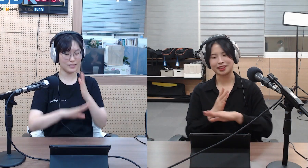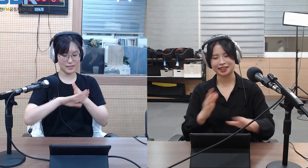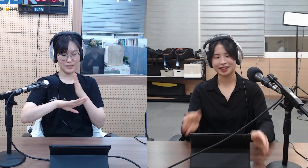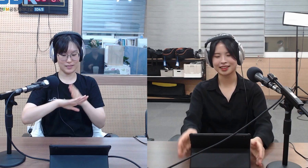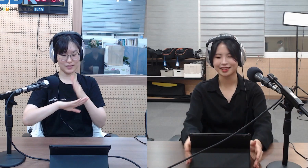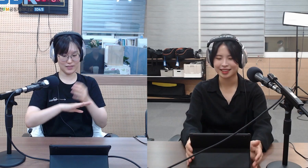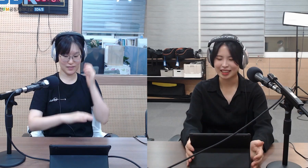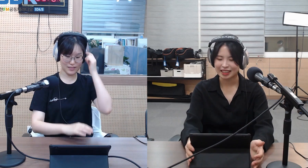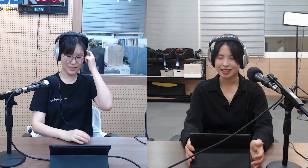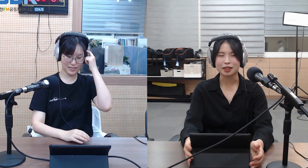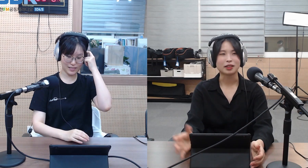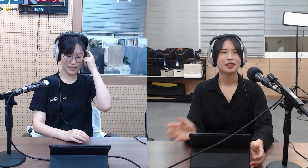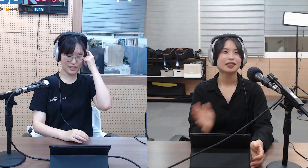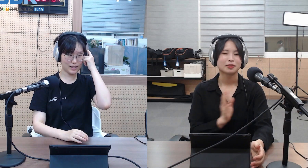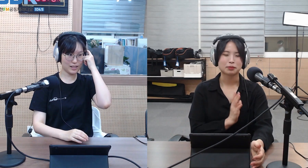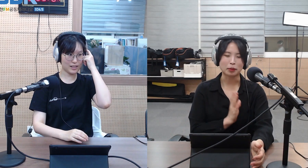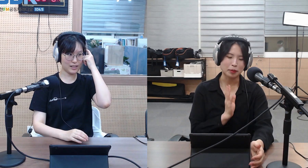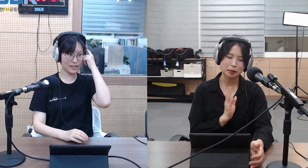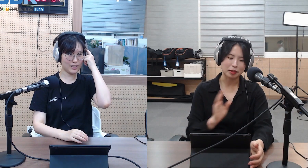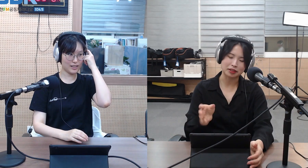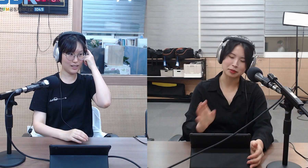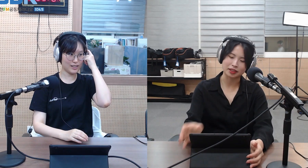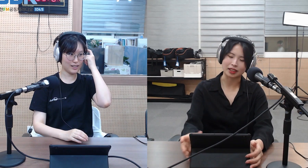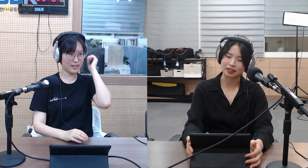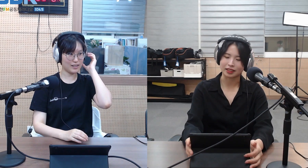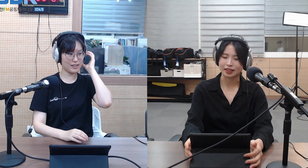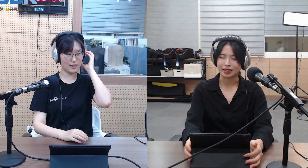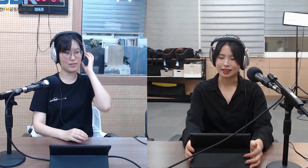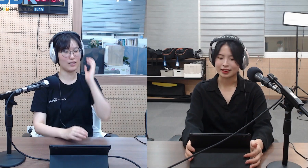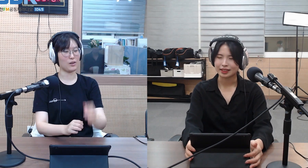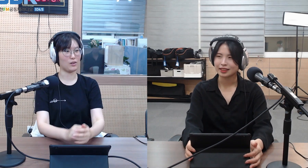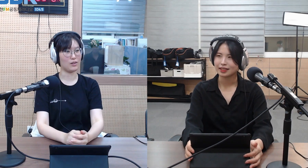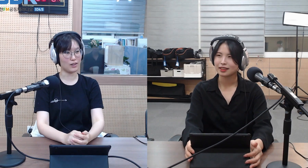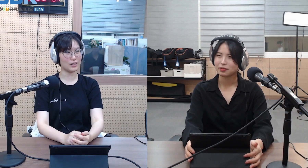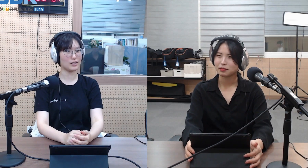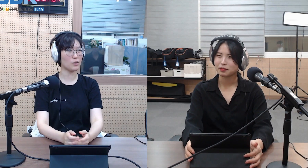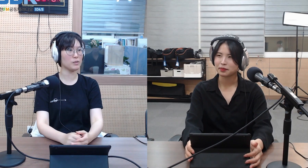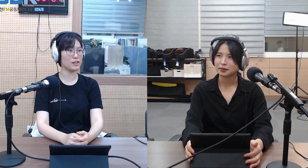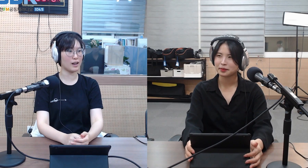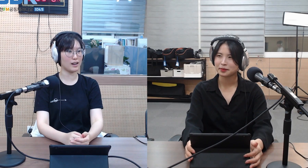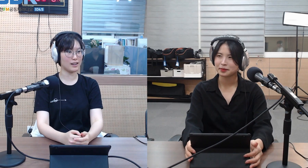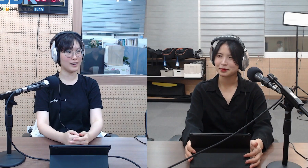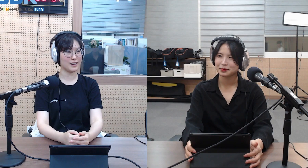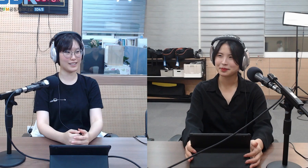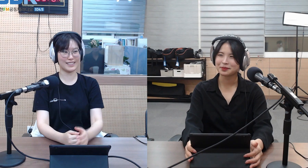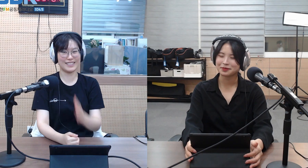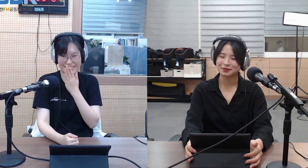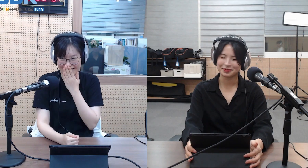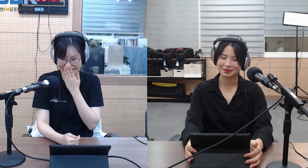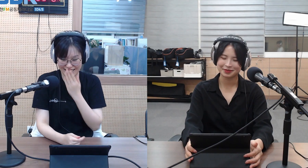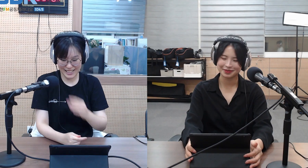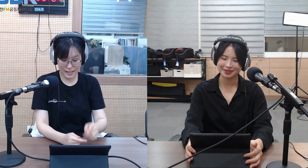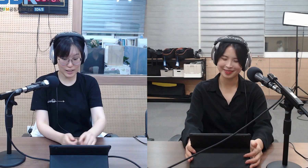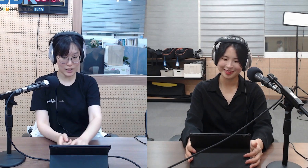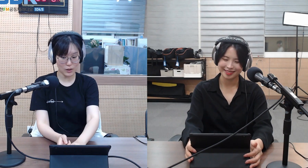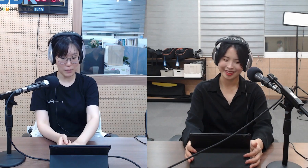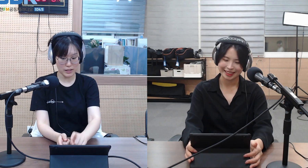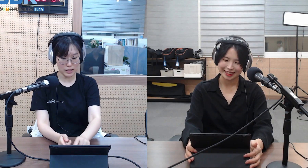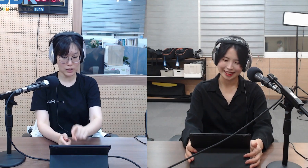감사합니다. 이렇게 버벅버벅거리면 안 돼. 그러니까요. 근데 처음이니까. 근데 이거 매장에서